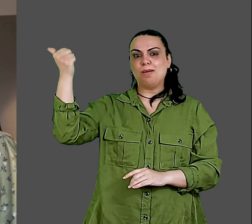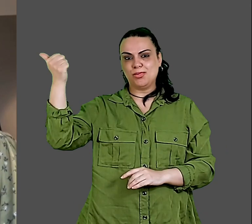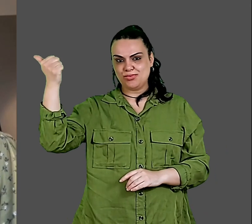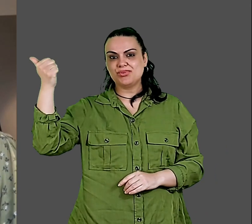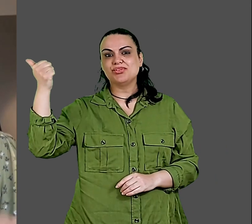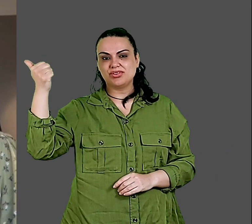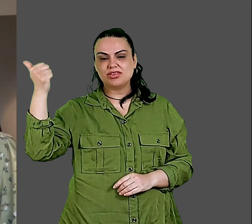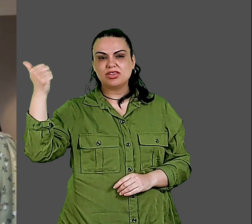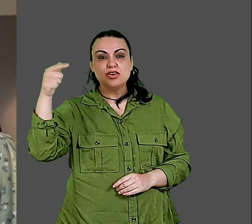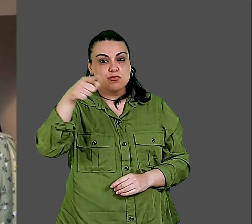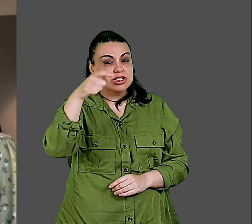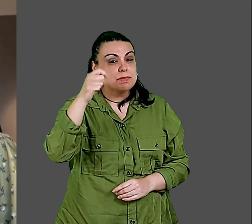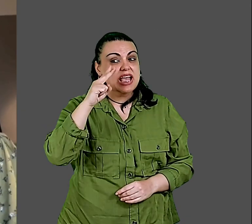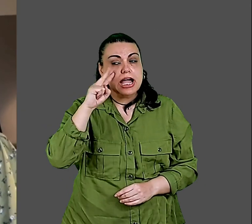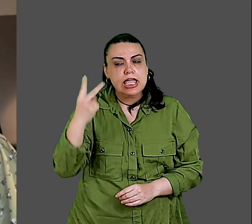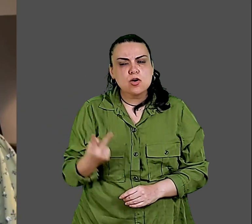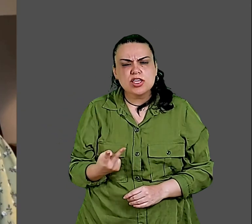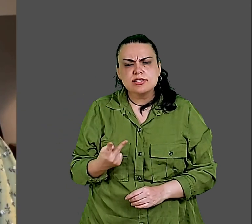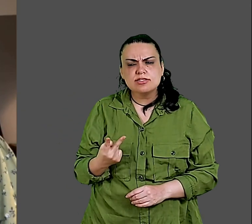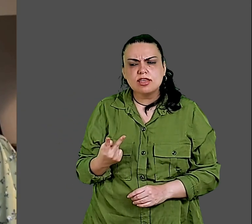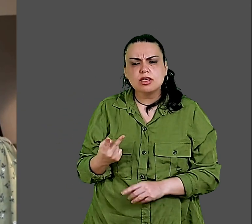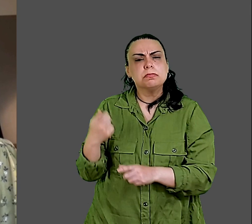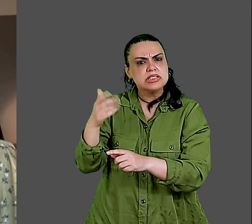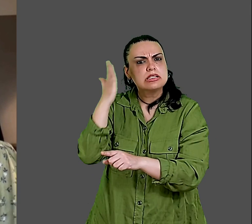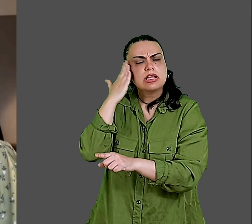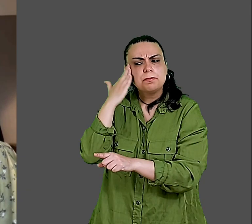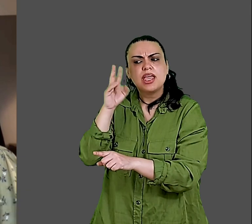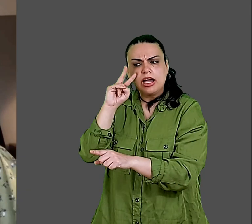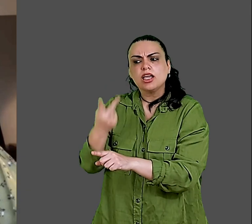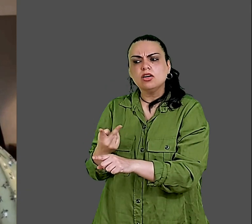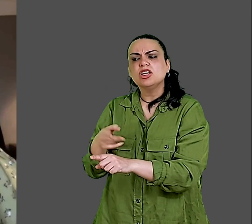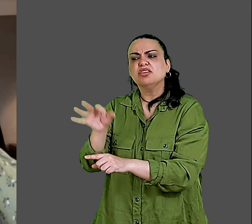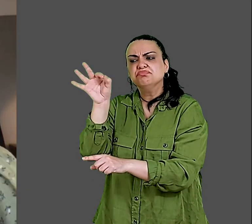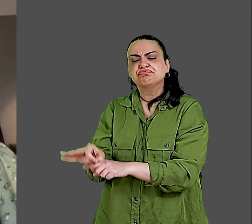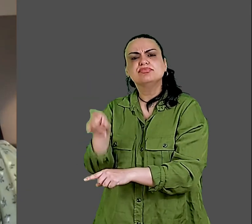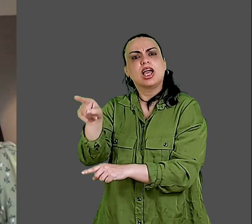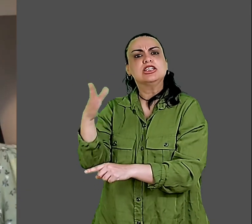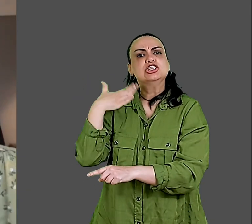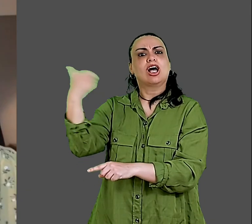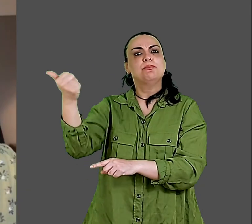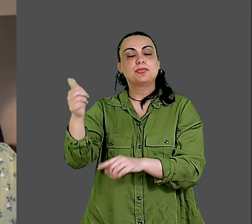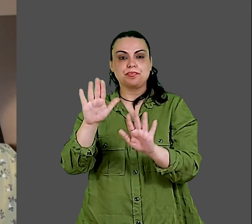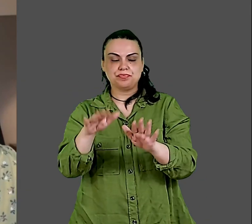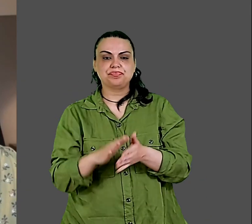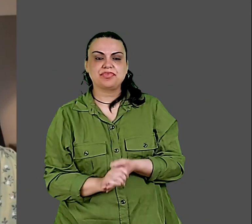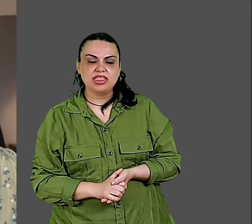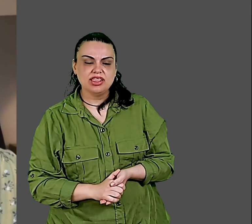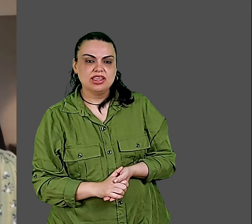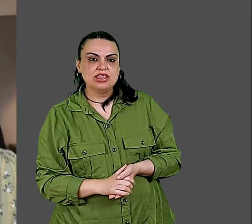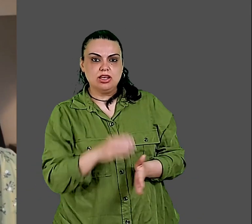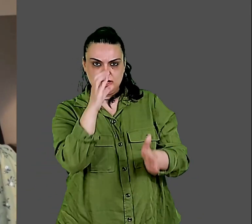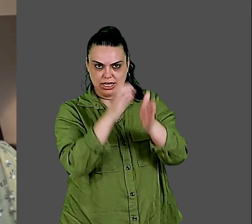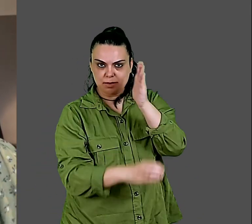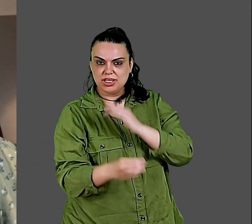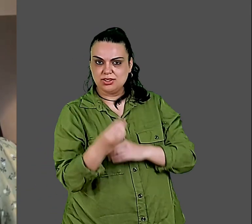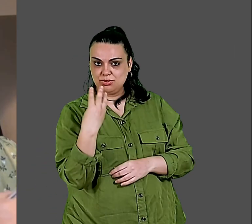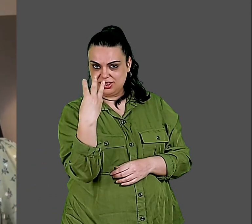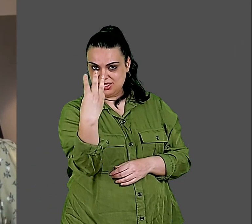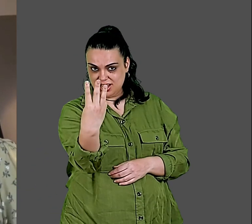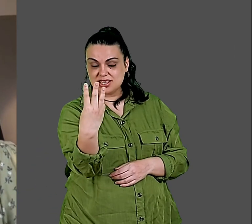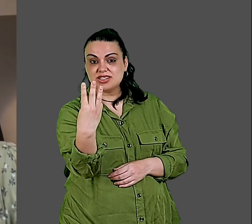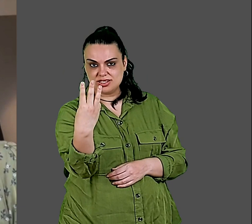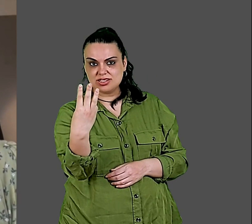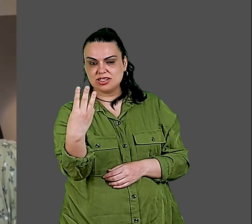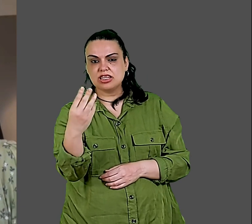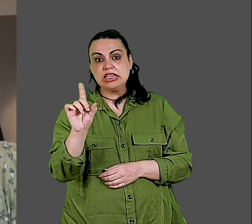Reconhecendo a autoridade de quem te chamou. Você precisa reconhecer. No verso de número 6 do capítulo de número 3, depois